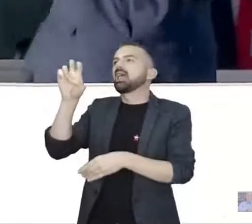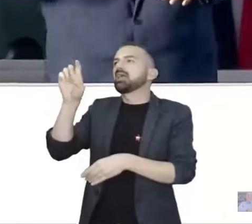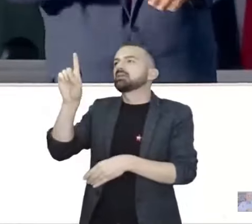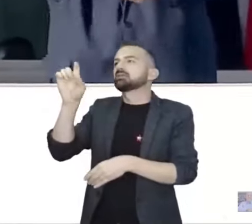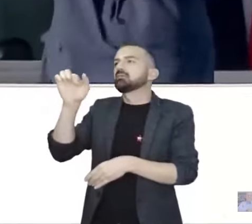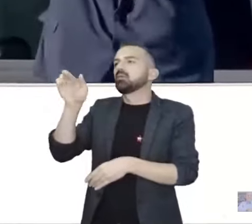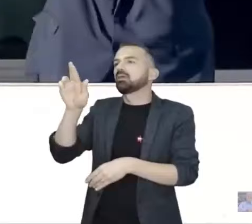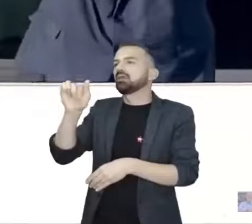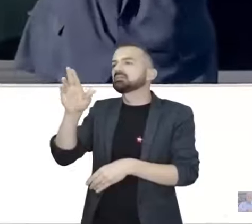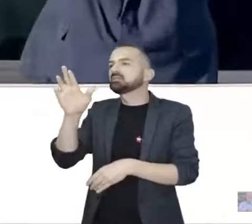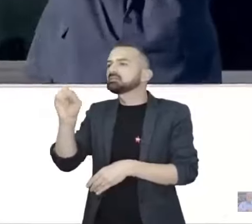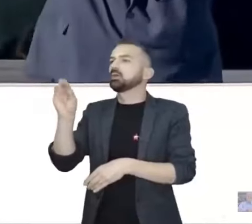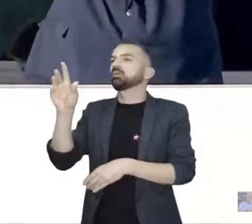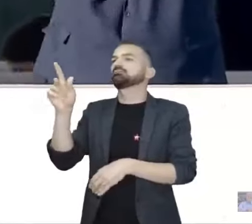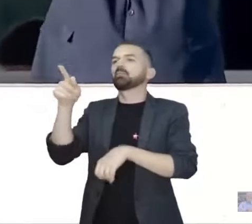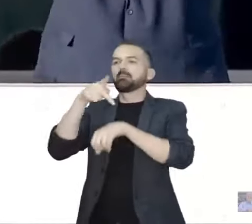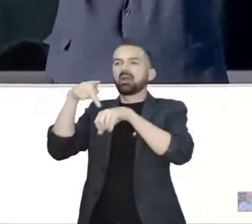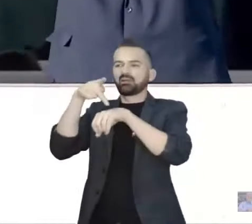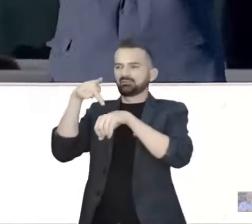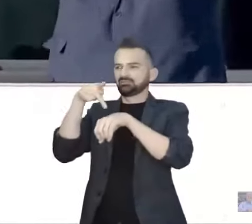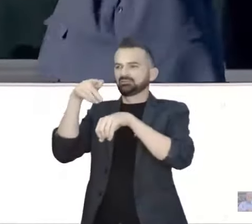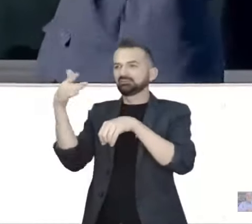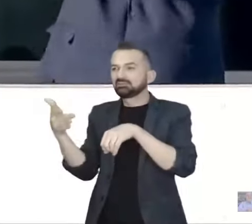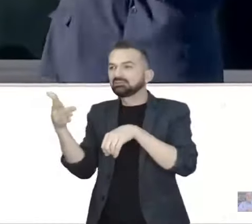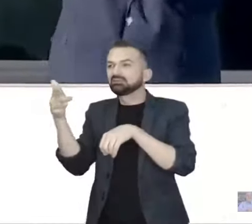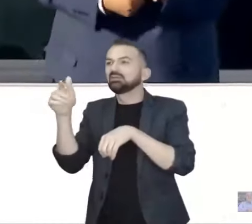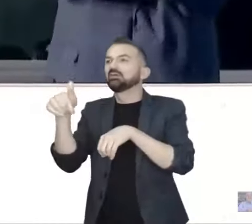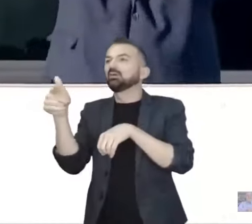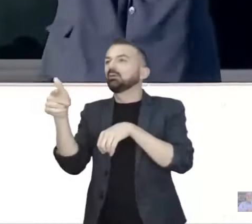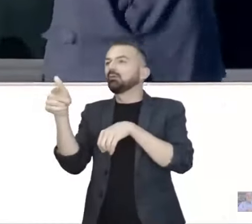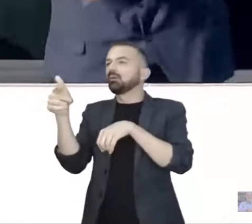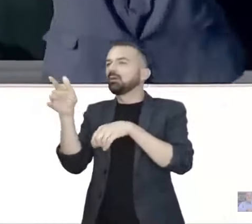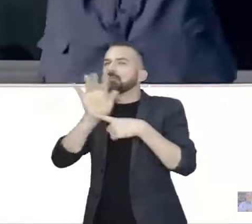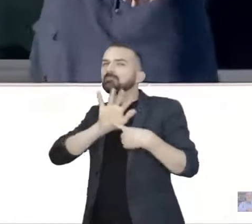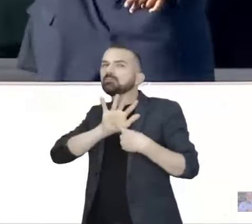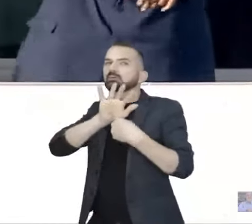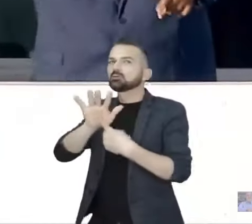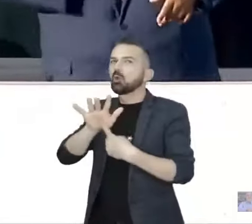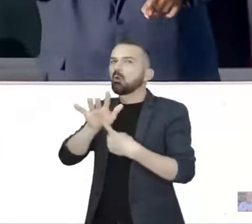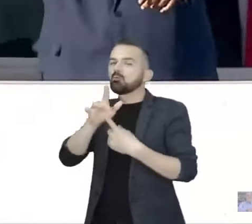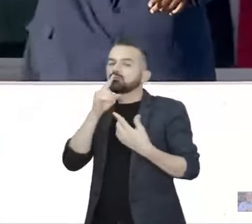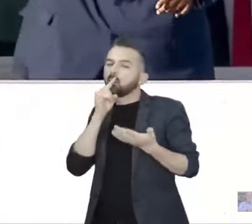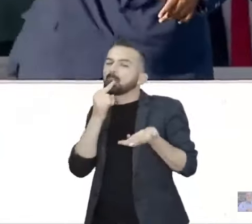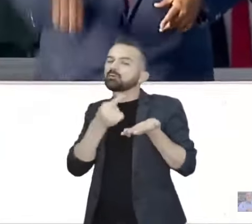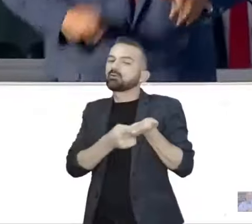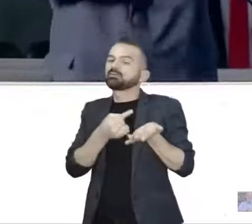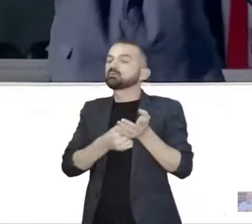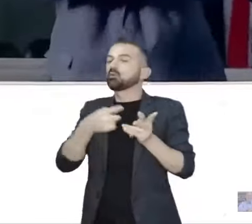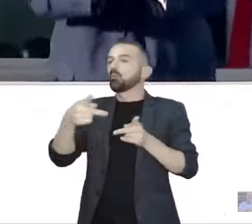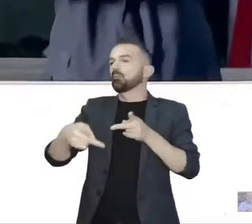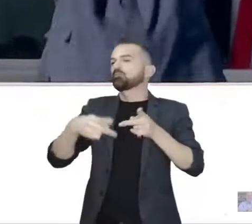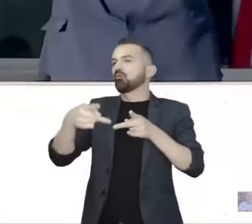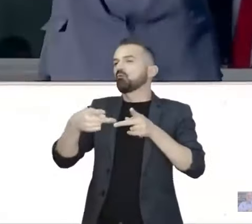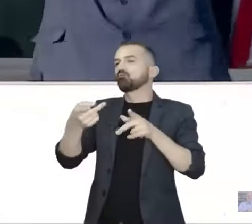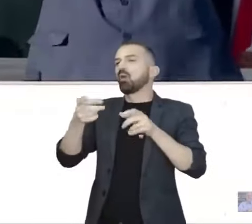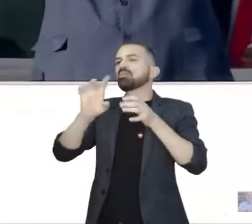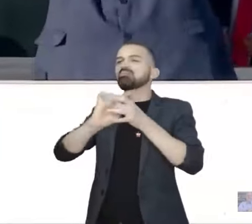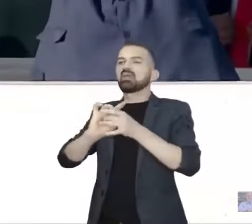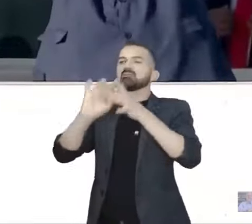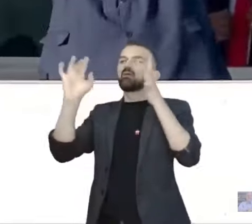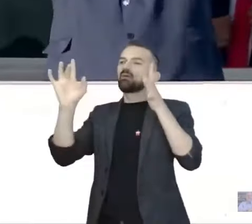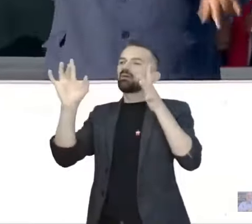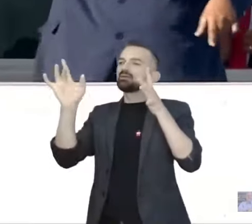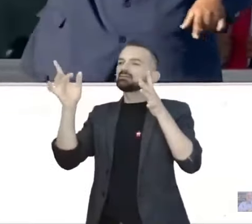Uma eleição que demonstrou o compromisso do povo brasileiro com a democracia e suas